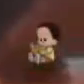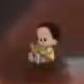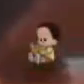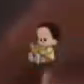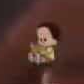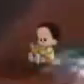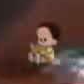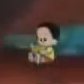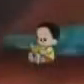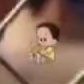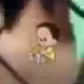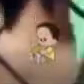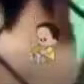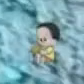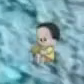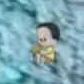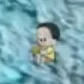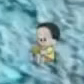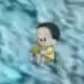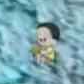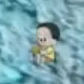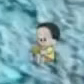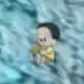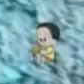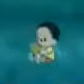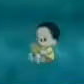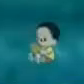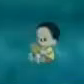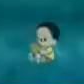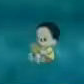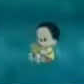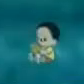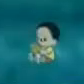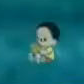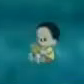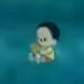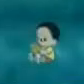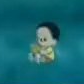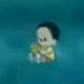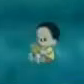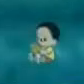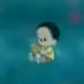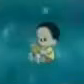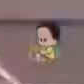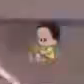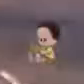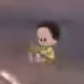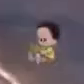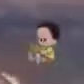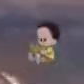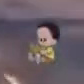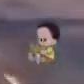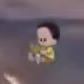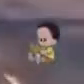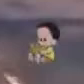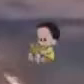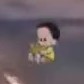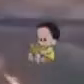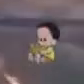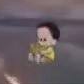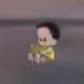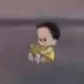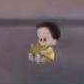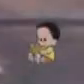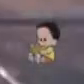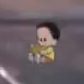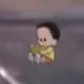junta à corrente. Todas as crianças são puxadas para fora da escola, se desfragmentando. O menino